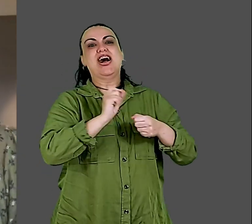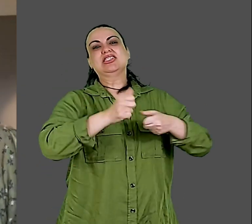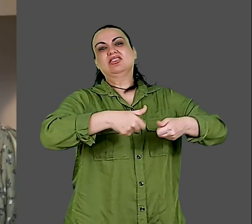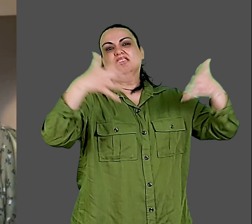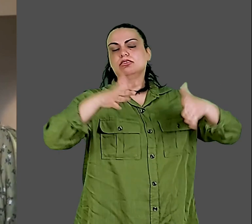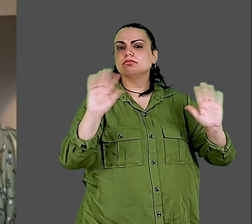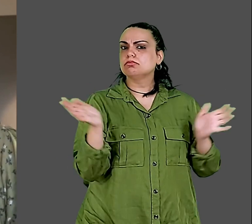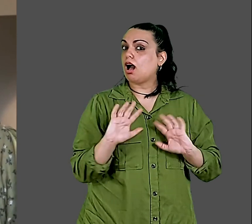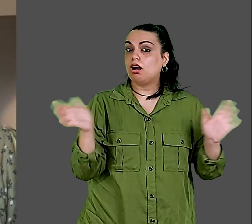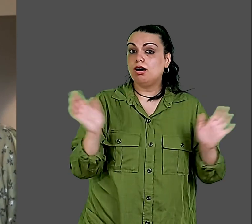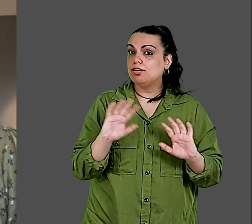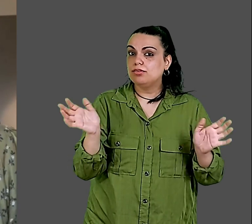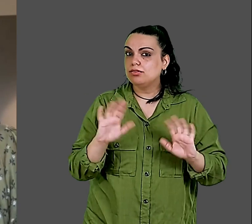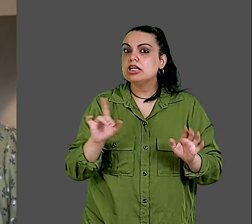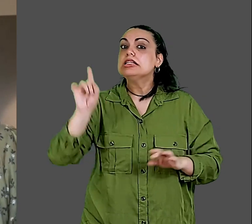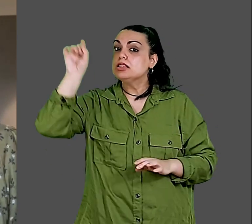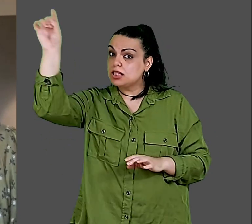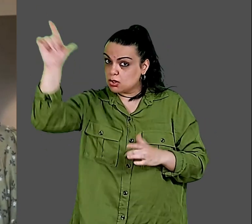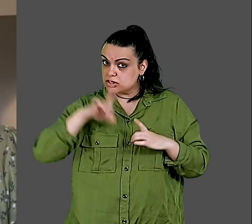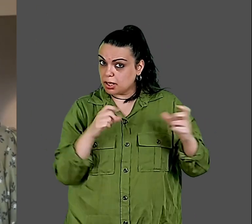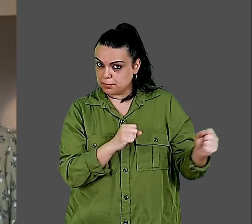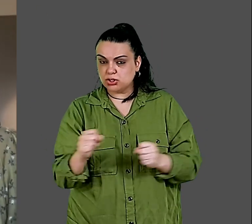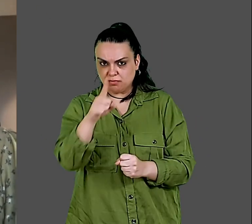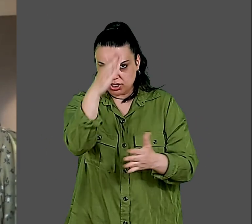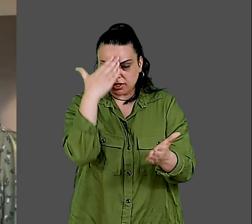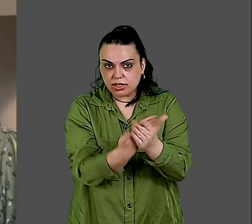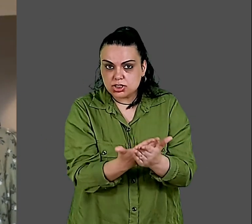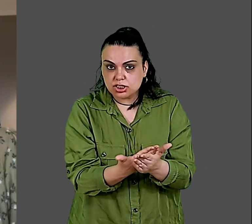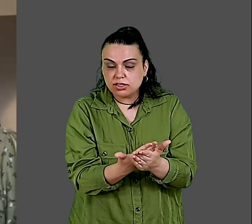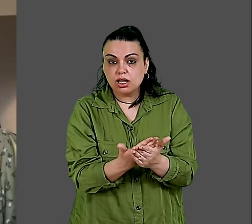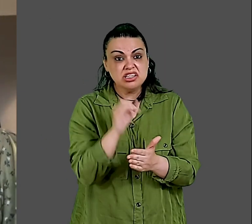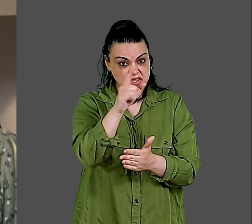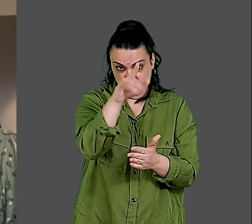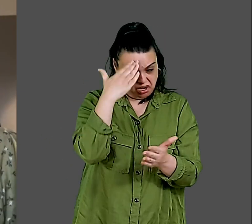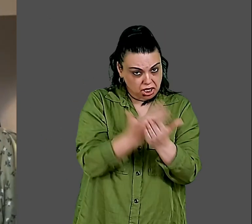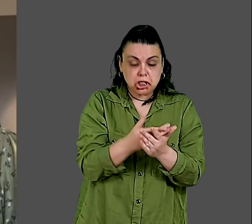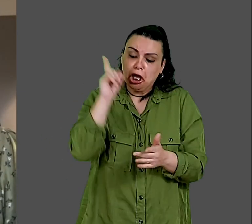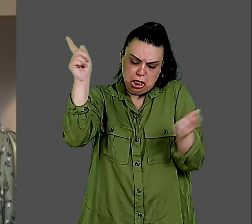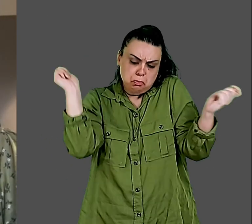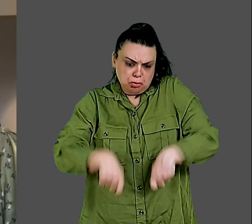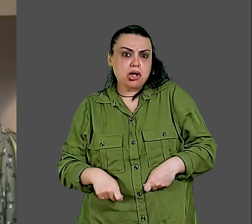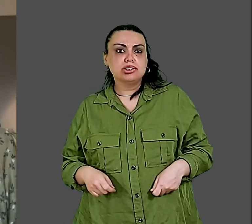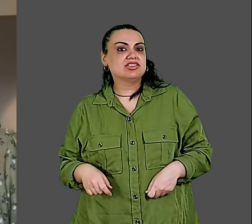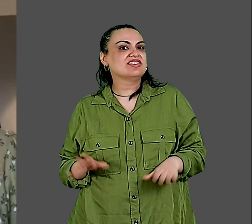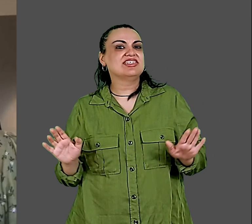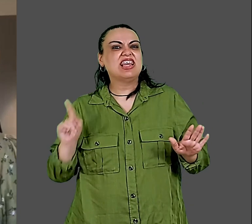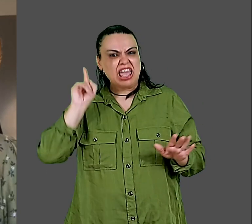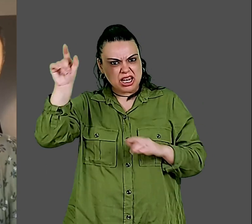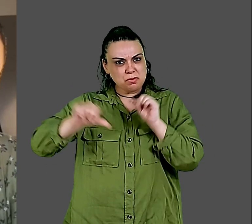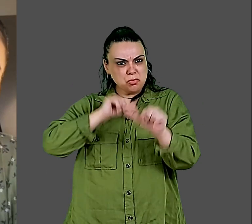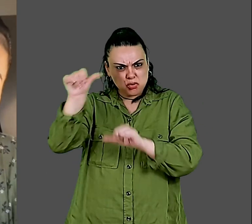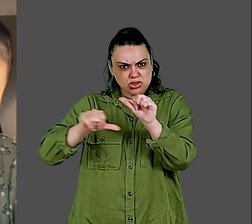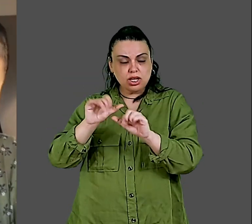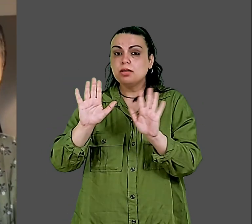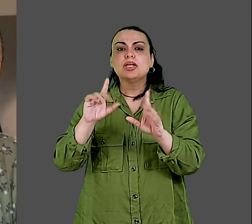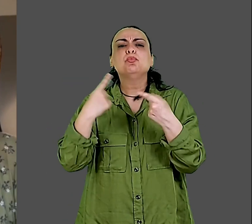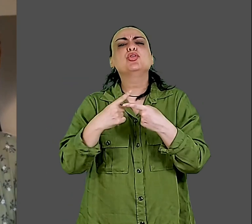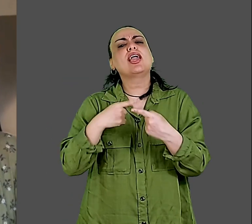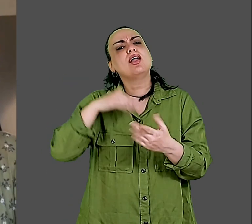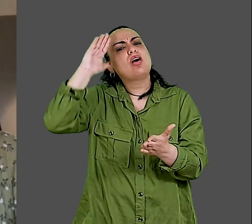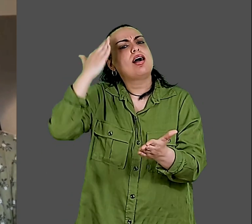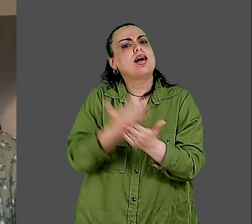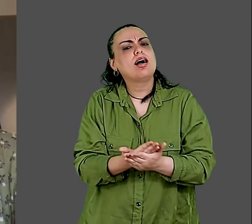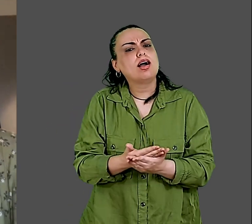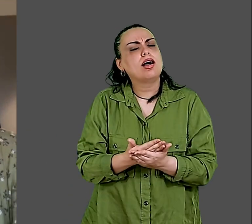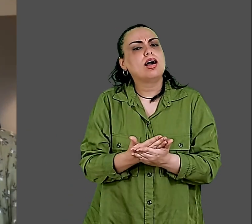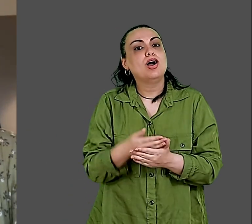para fazer. Deus tem poder. Se eu creio, Deus pode. Se eu não creio, ele continua podendo. Mas por que eu continuo crendo? Porque